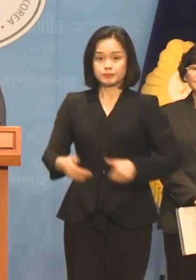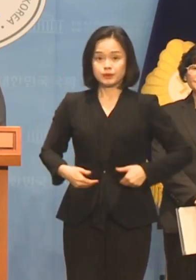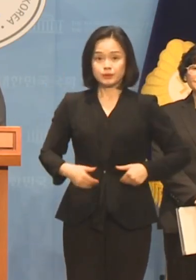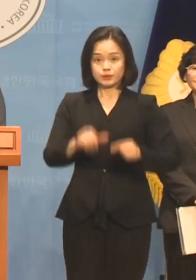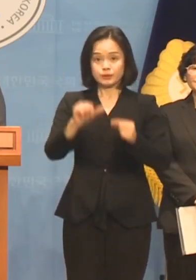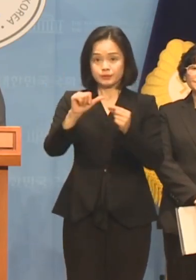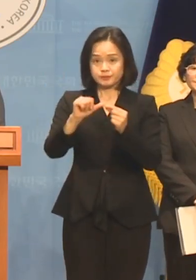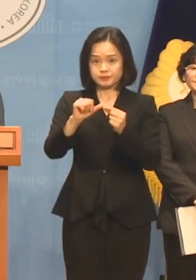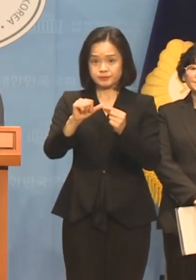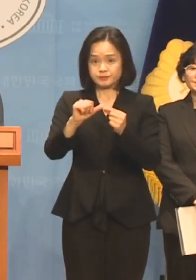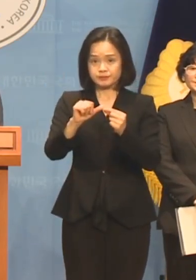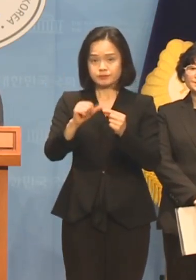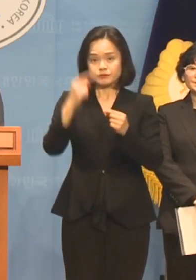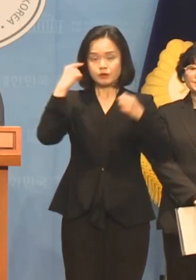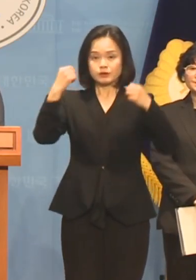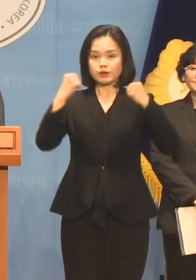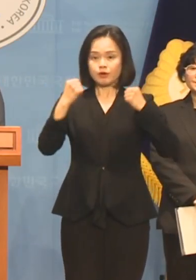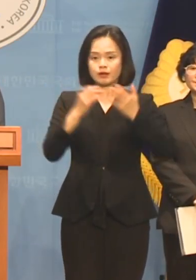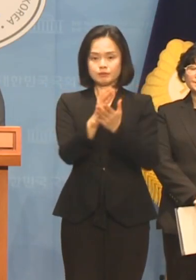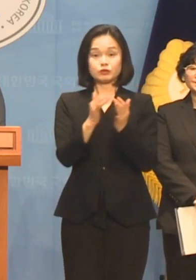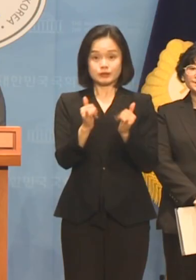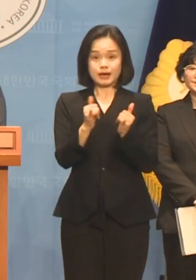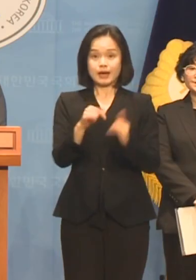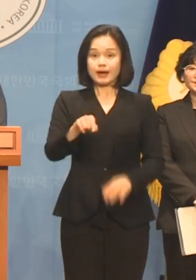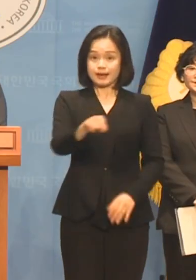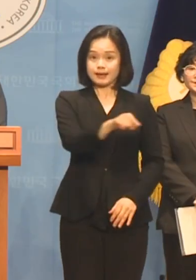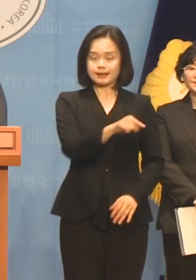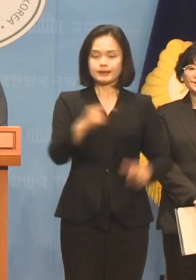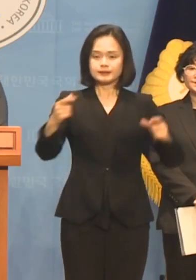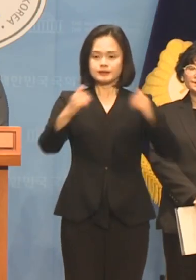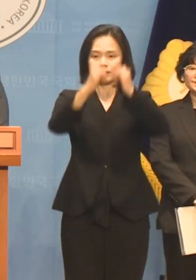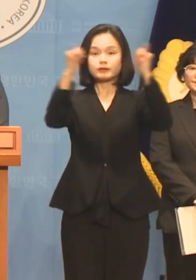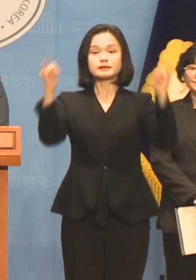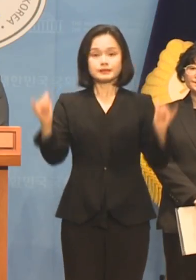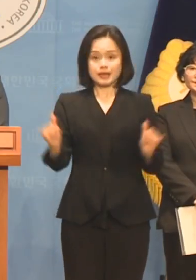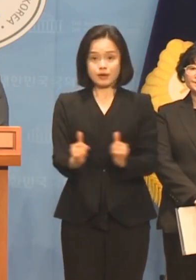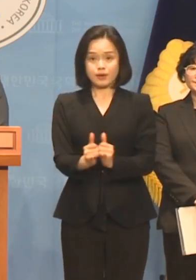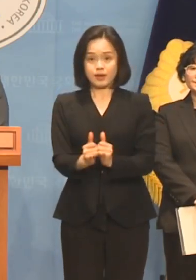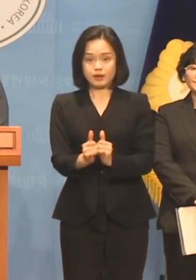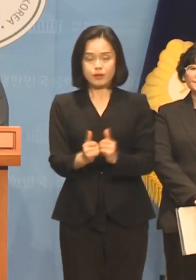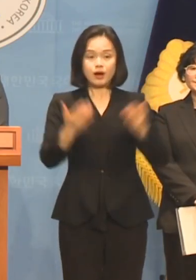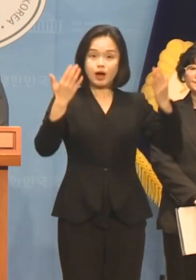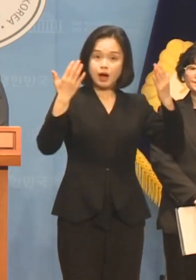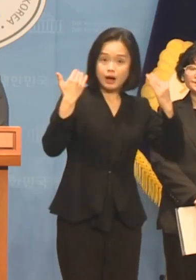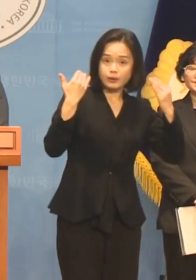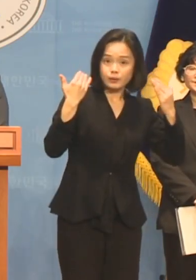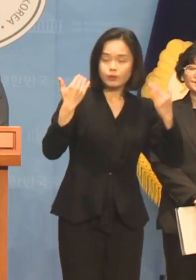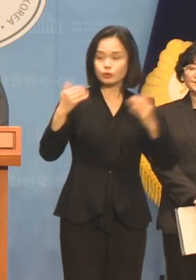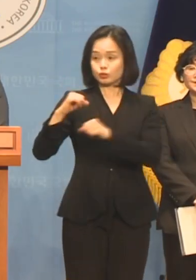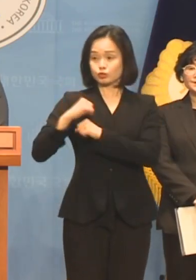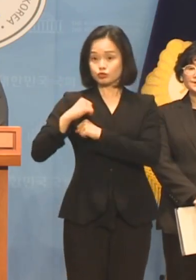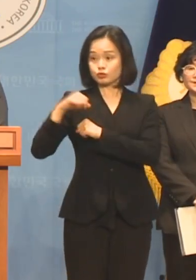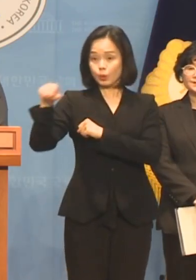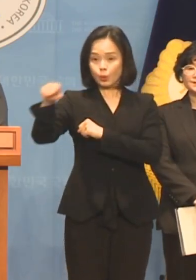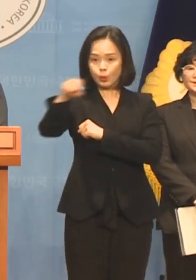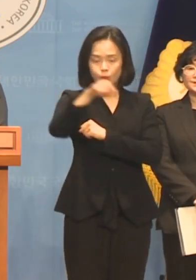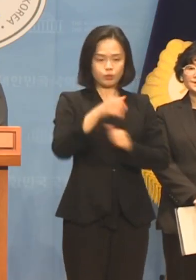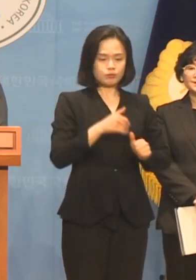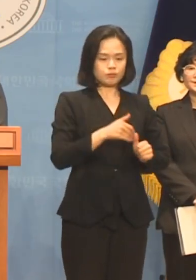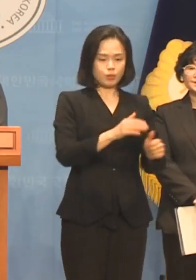다섯째, 정신건강 전문가를 지역사회에, 학교에, 관련 부대에 배치해야 합니다.